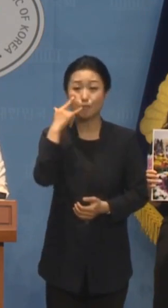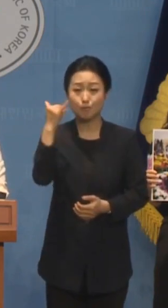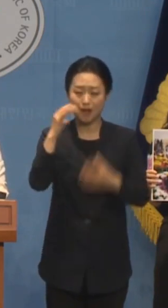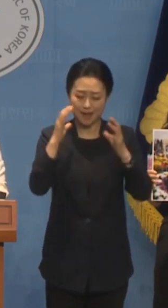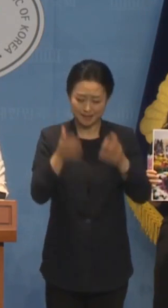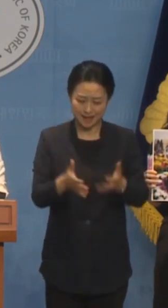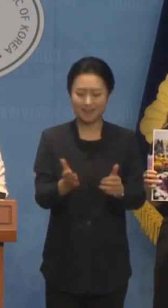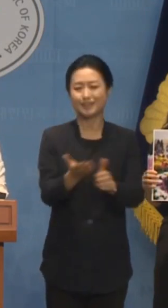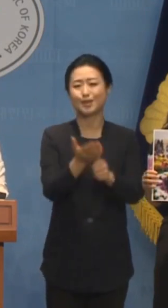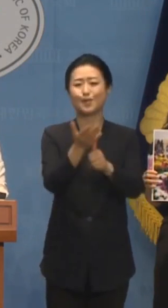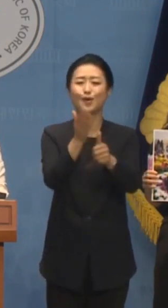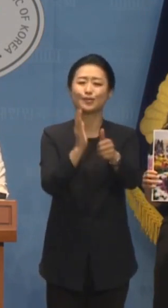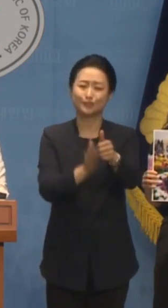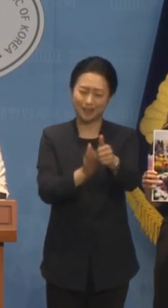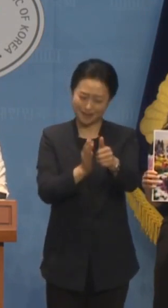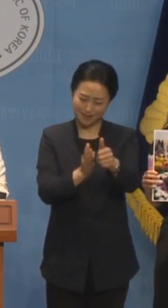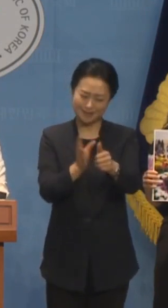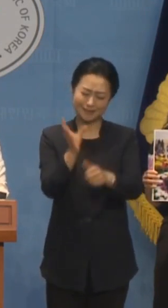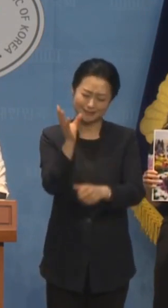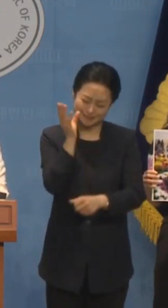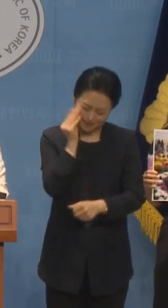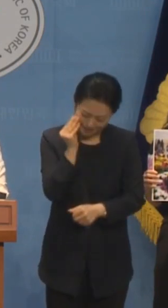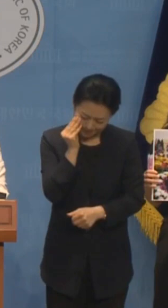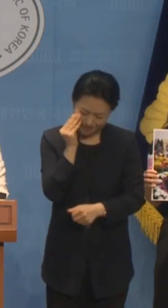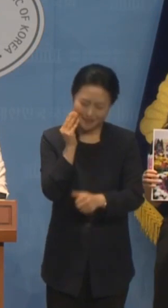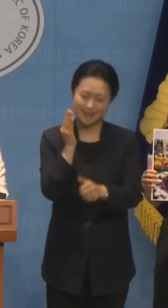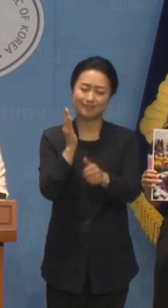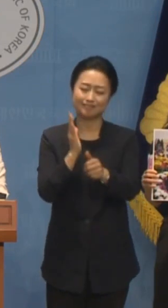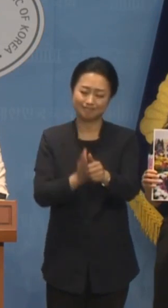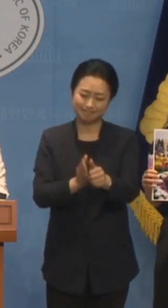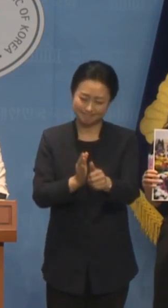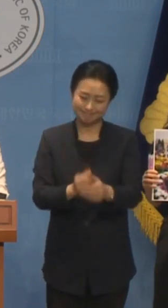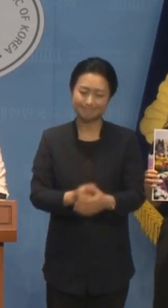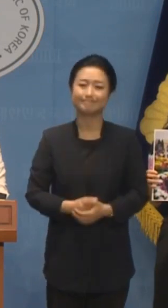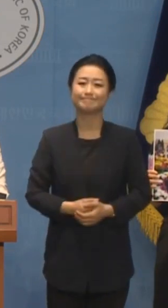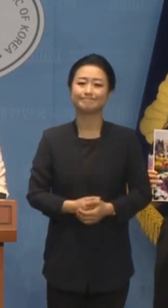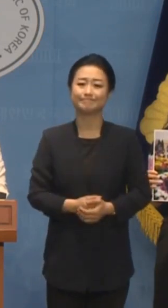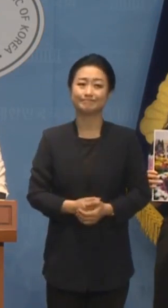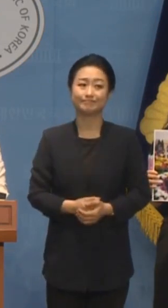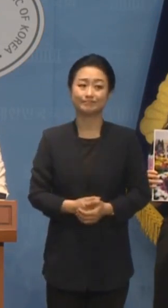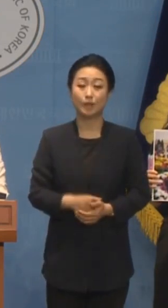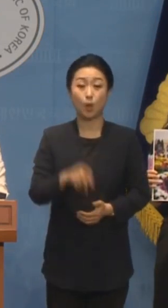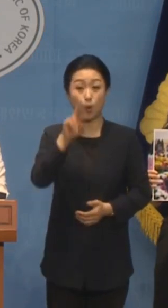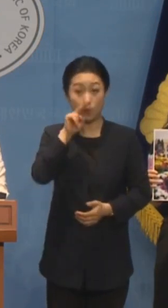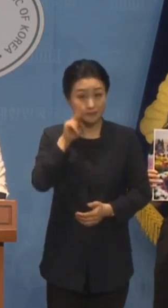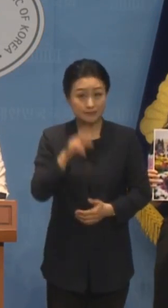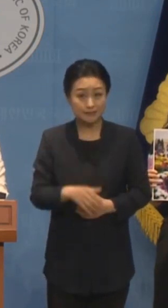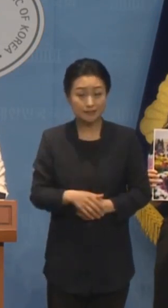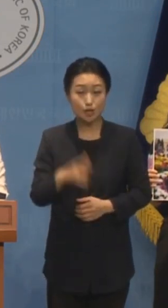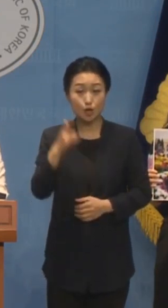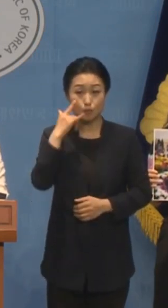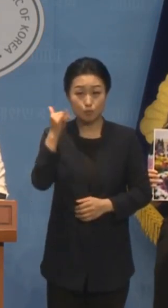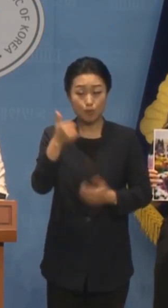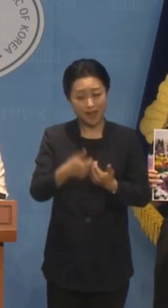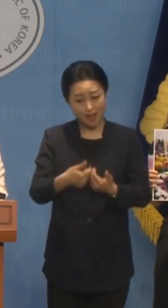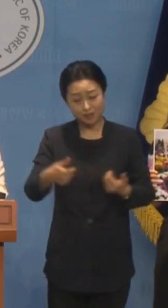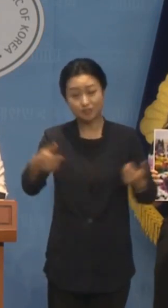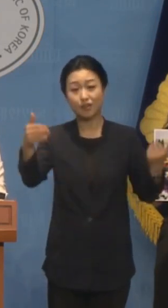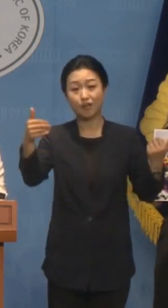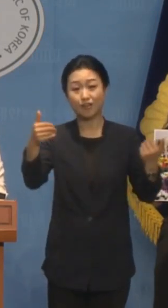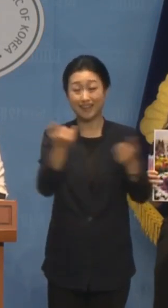그냥 부모는 아이를 양육해 주어야 합니다. 혹시 부모가 헤어졌다